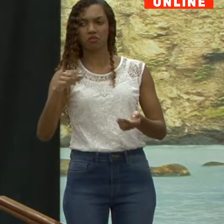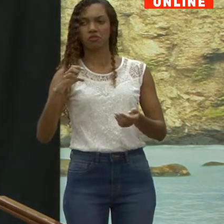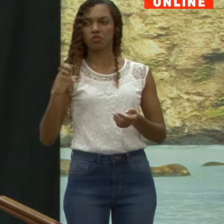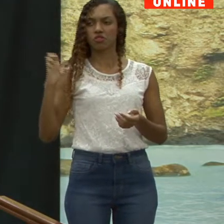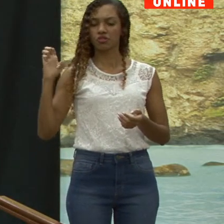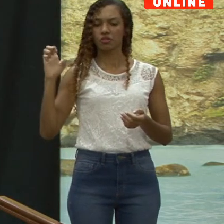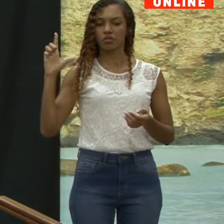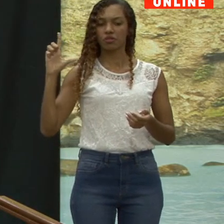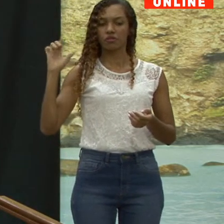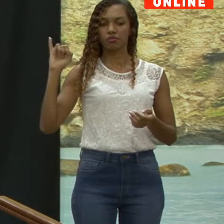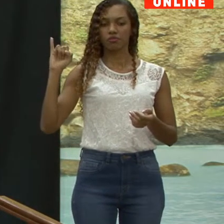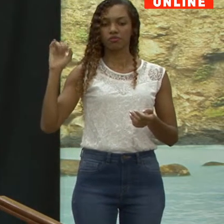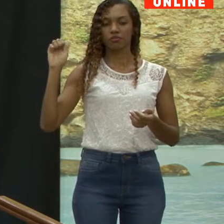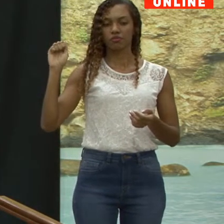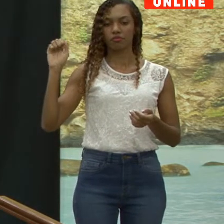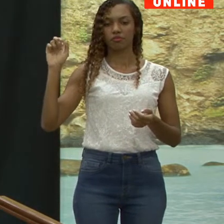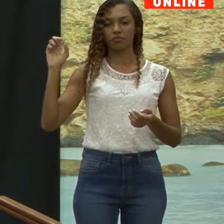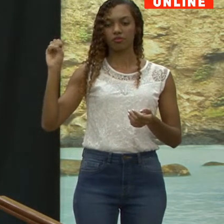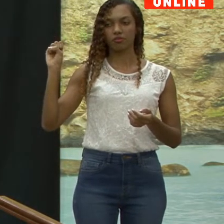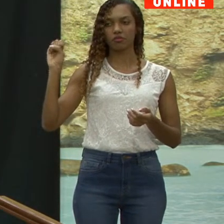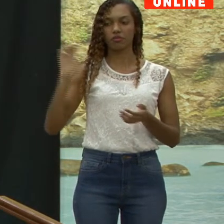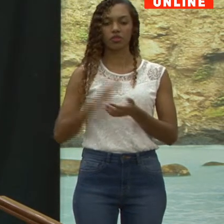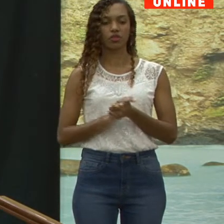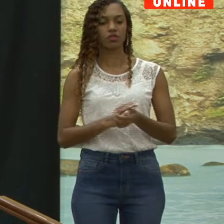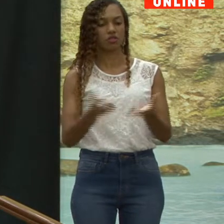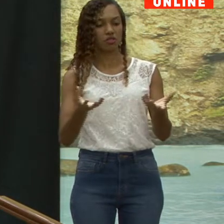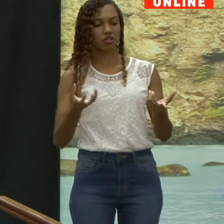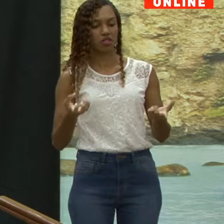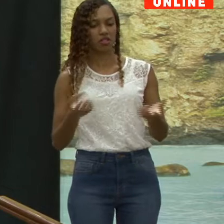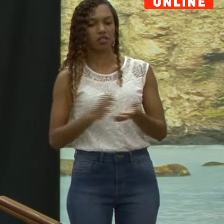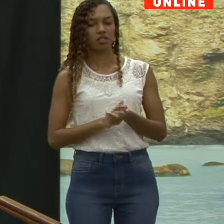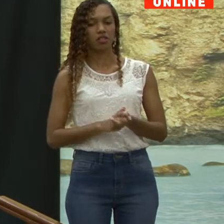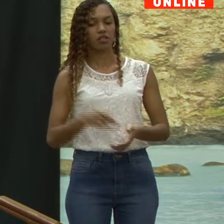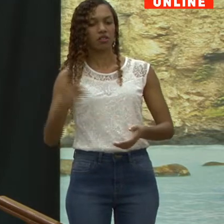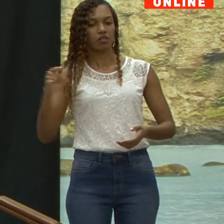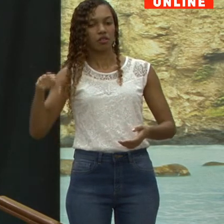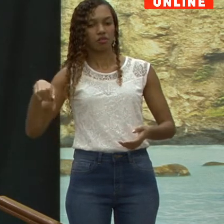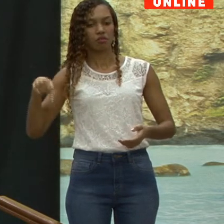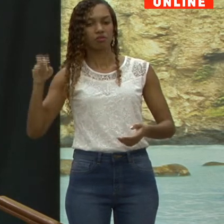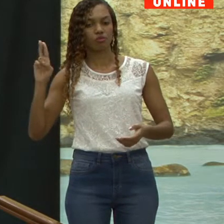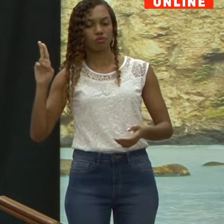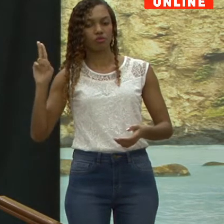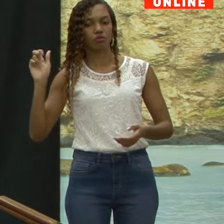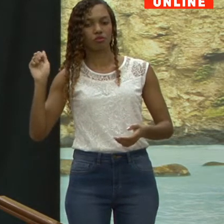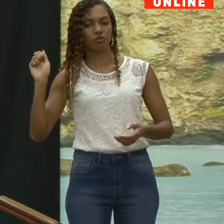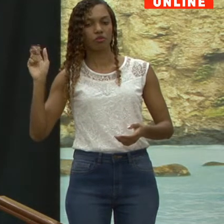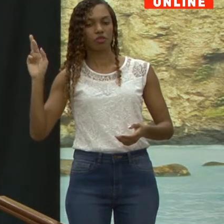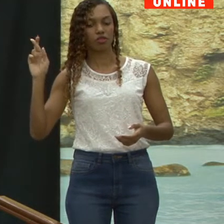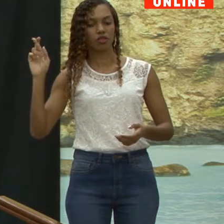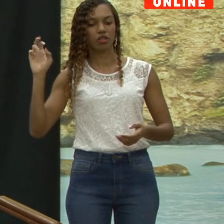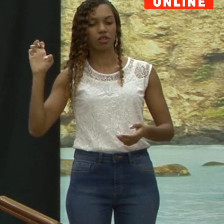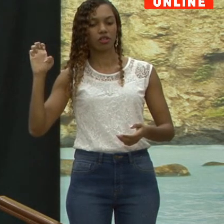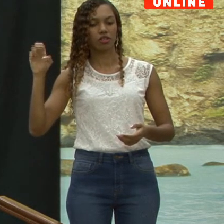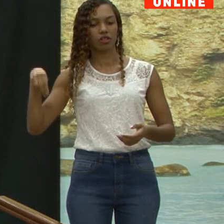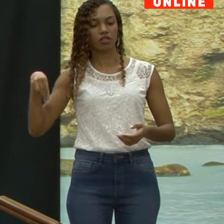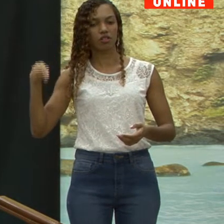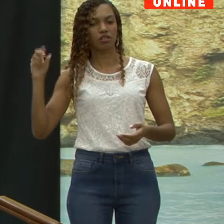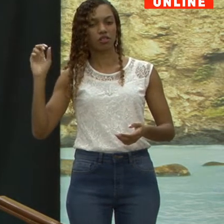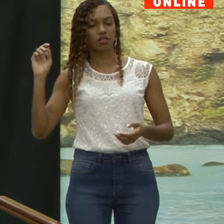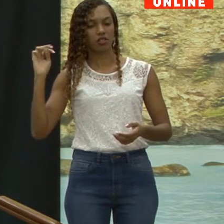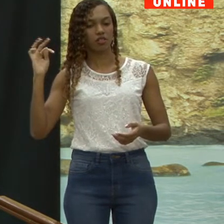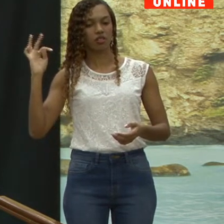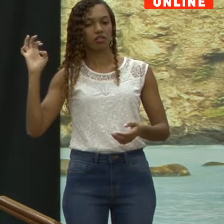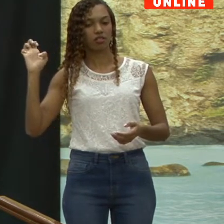estava querendo dar a ele uma quarentena, exatamente isso, uma quarentena. E diz assim: vira-te para